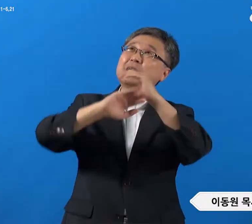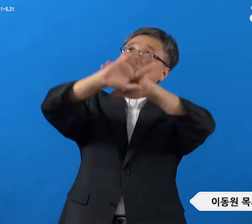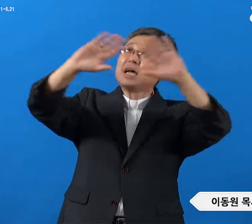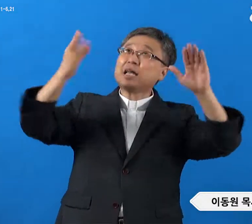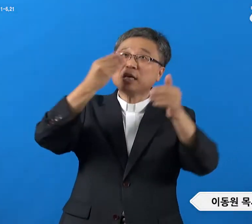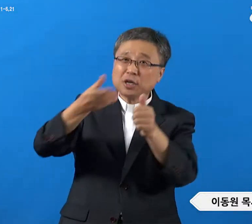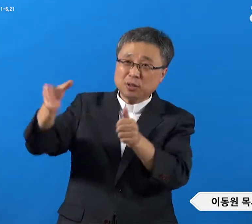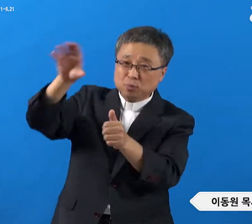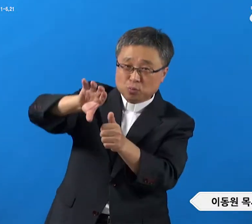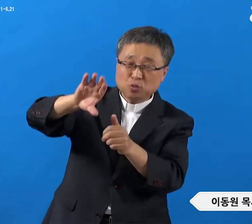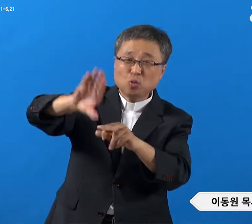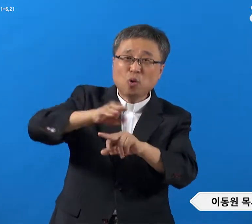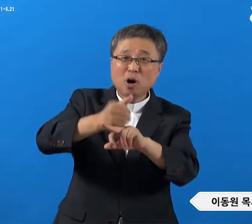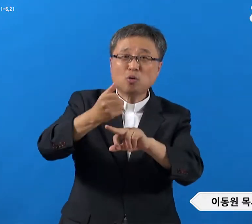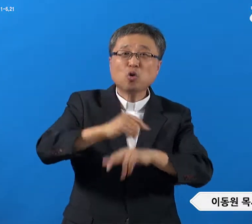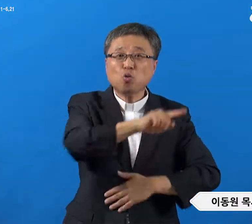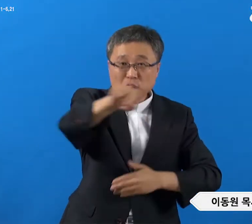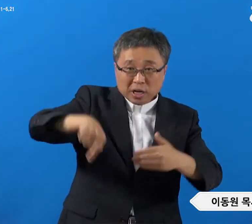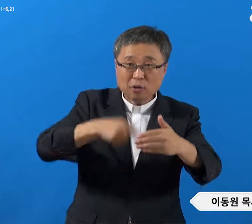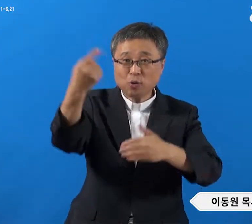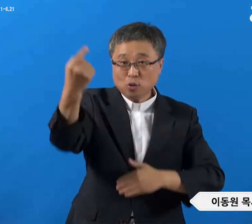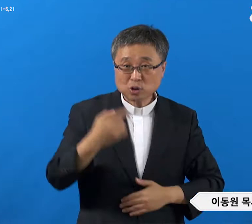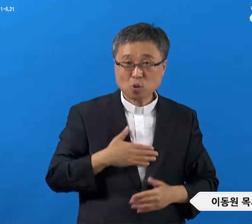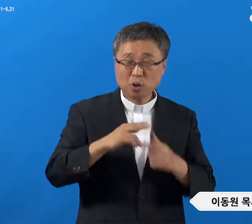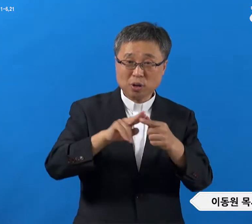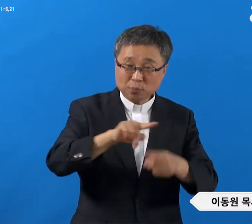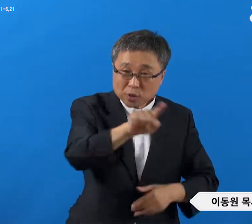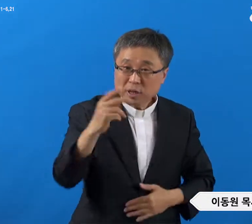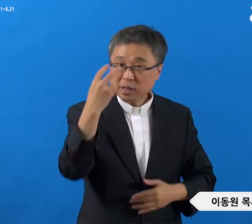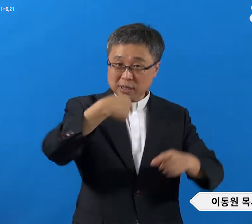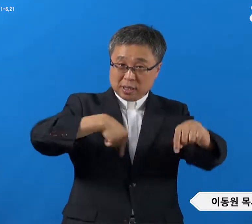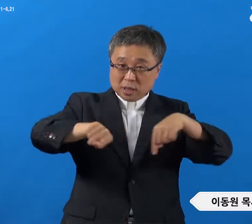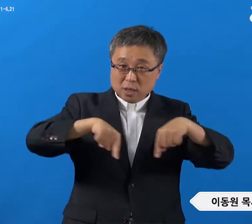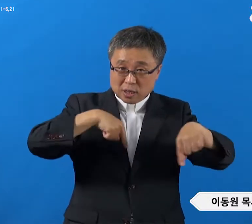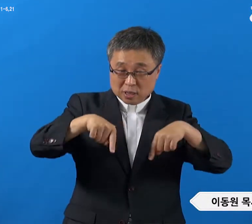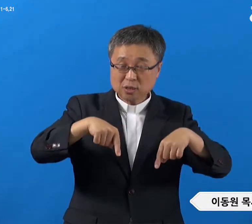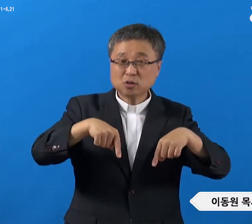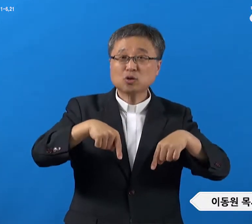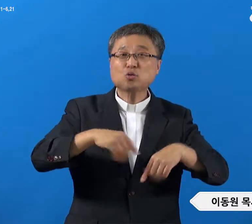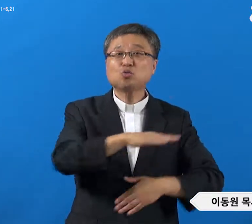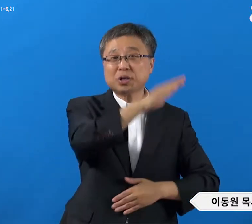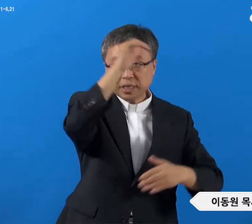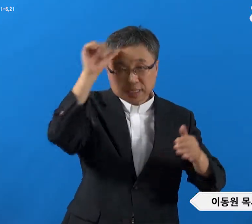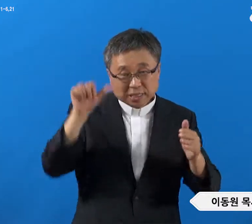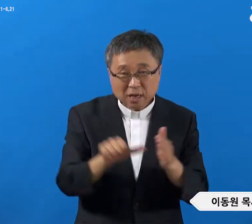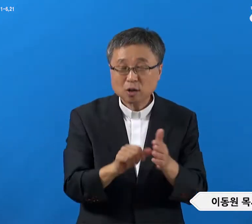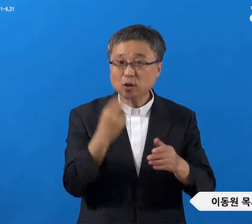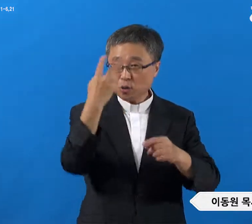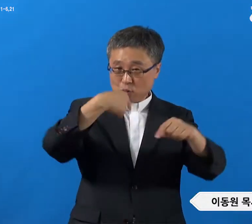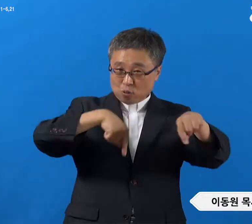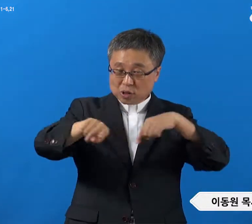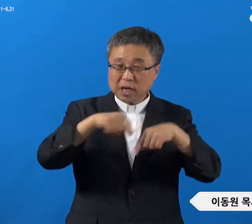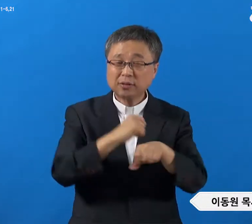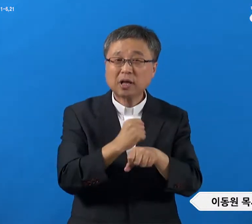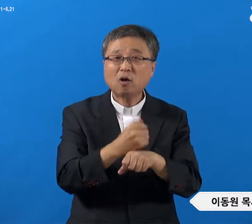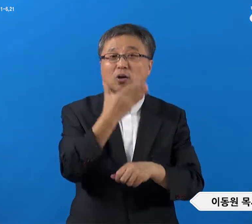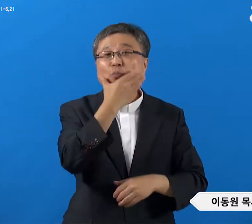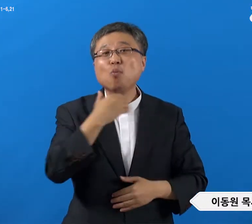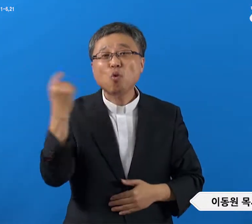우리 가운데 오셔서 저와 여러분을 다스리고 우리 인생을 통치한다. 이것이 마태가 전한 복음인